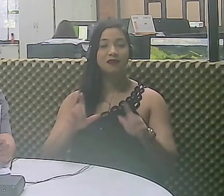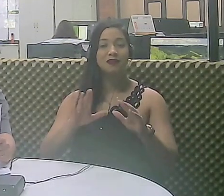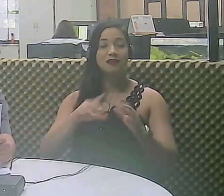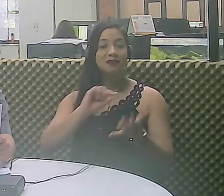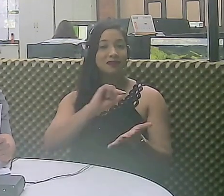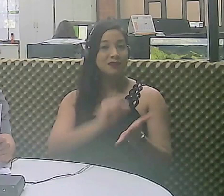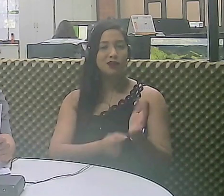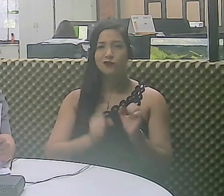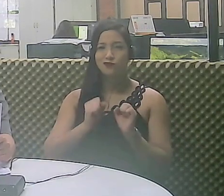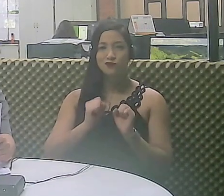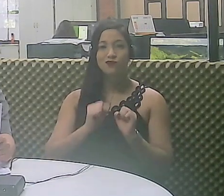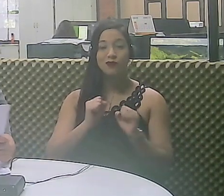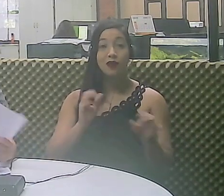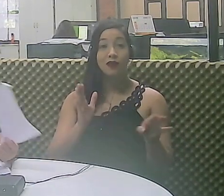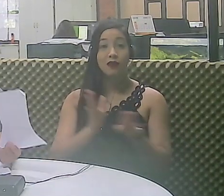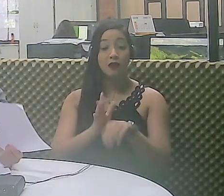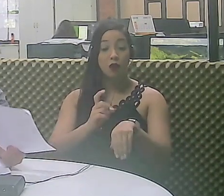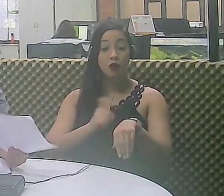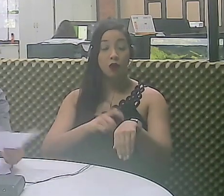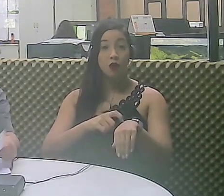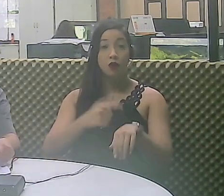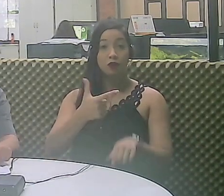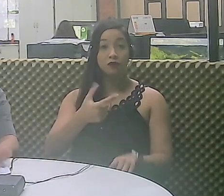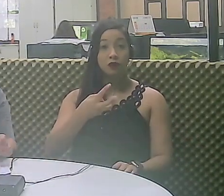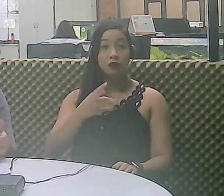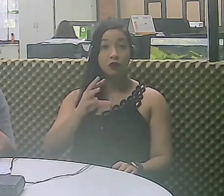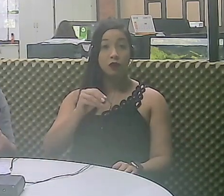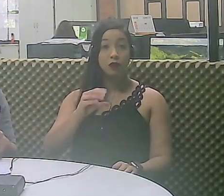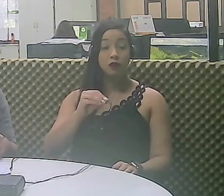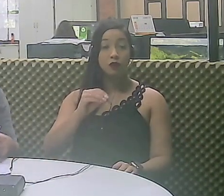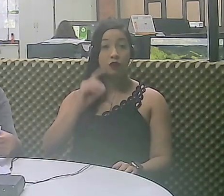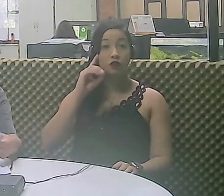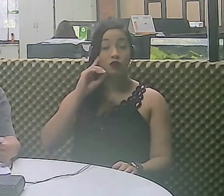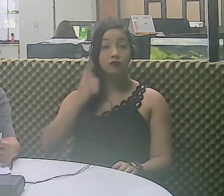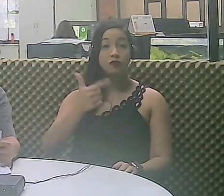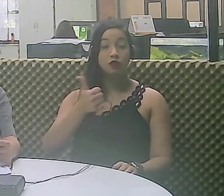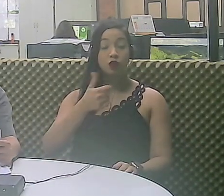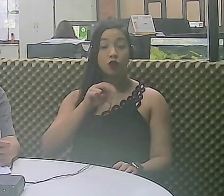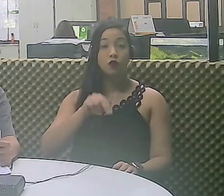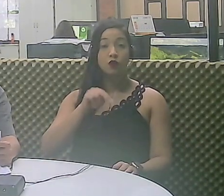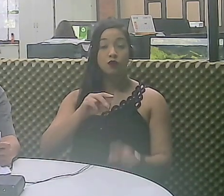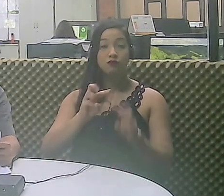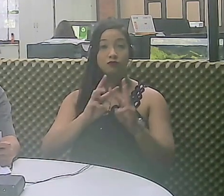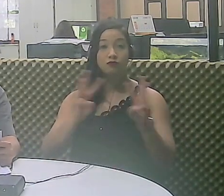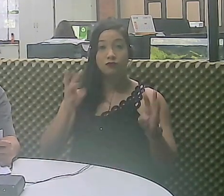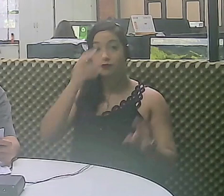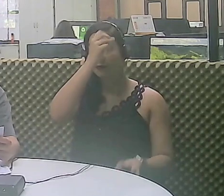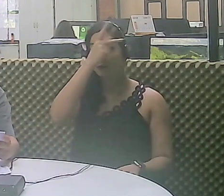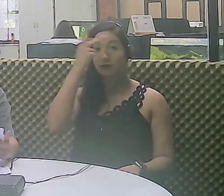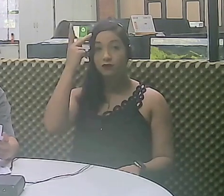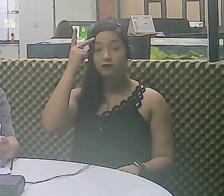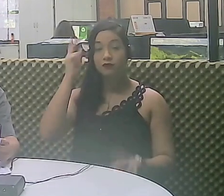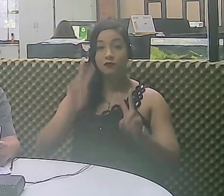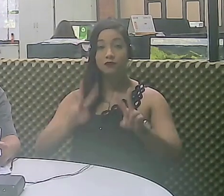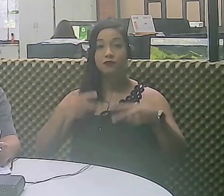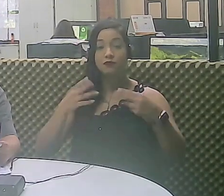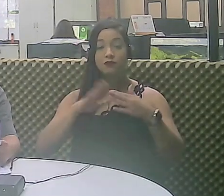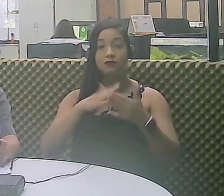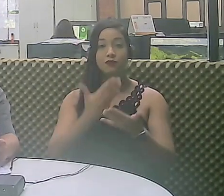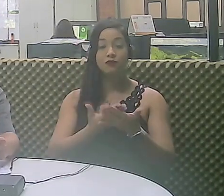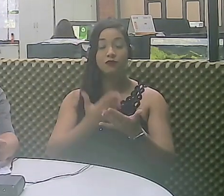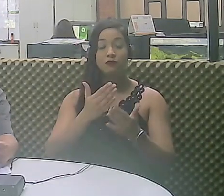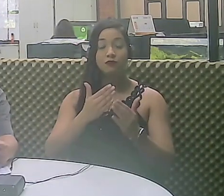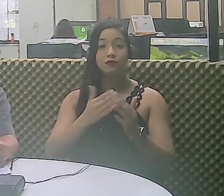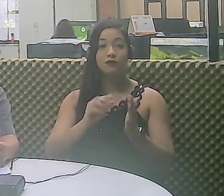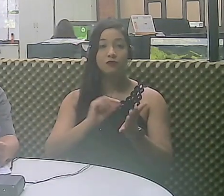inscrição poderá ser feita até às 11 da noite do dia 21 de novembro pelo portal da Prefeitura no link Inscrição Escolar.